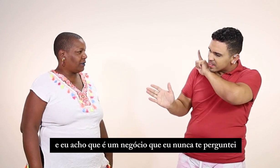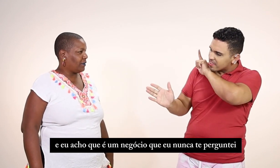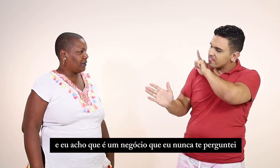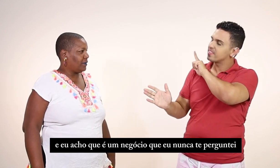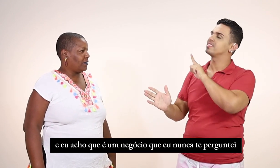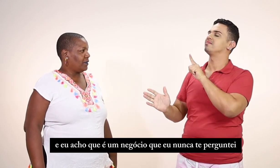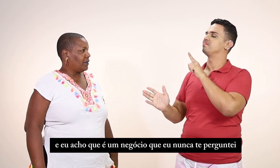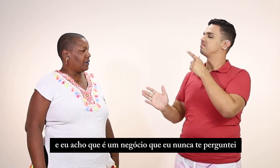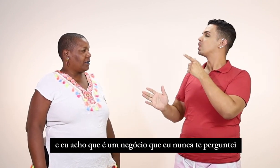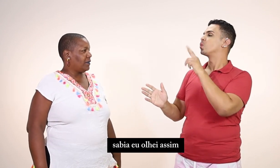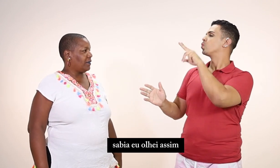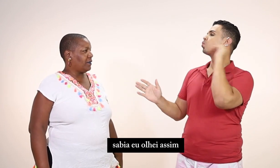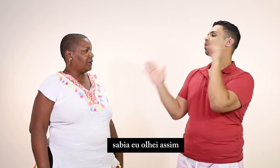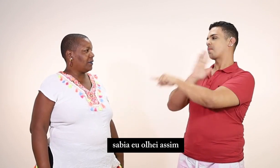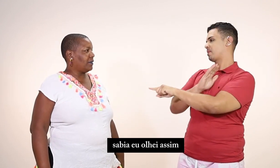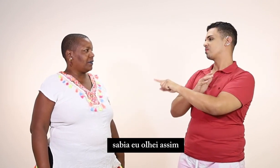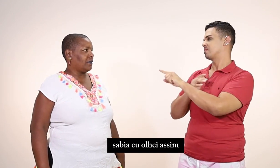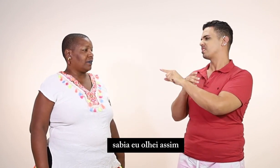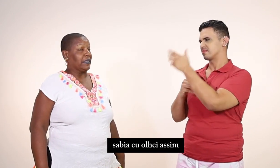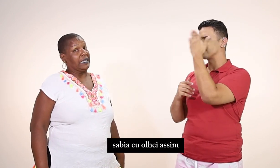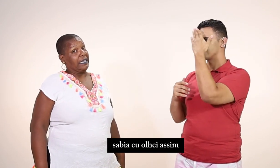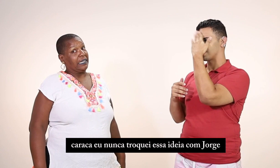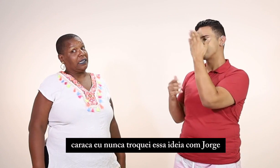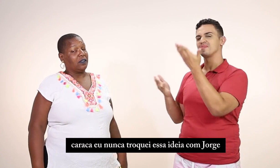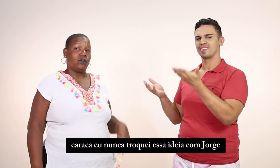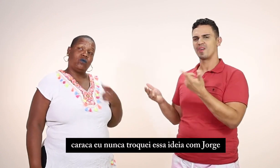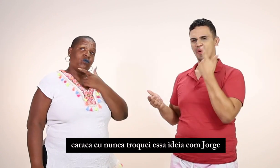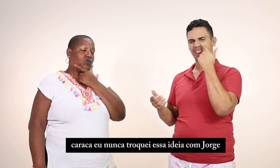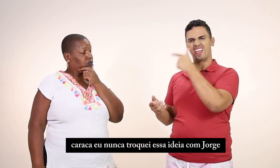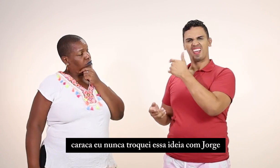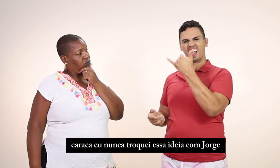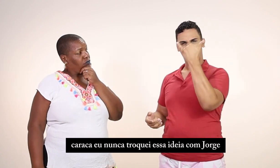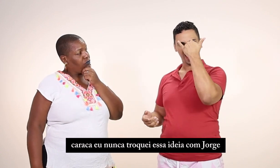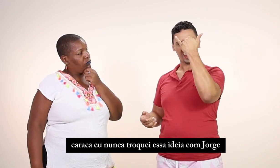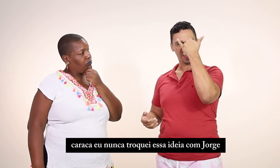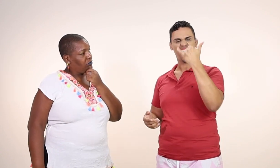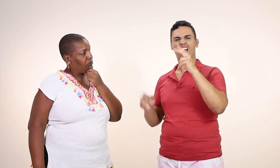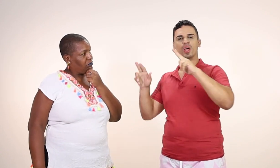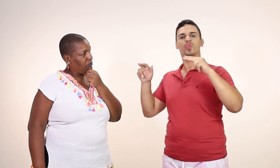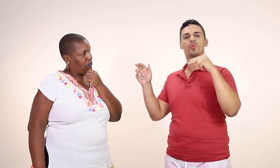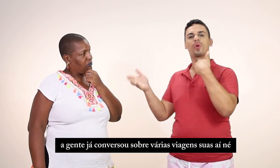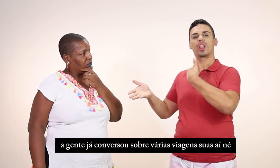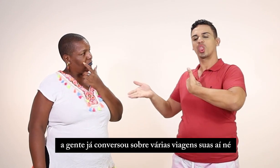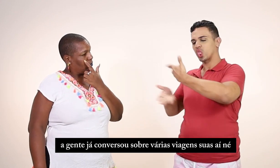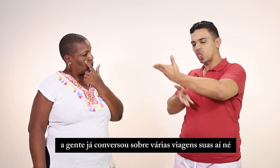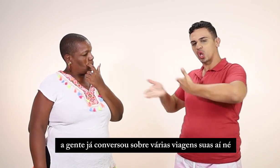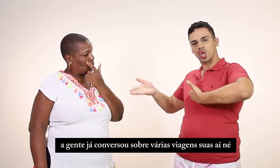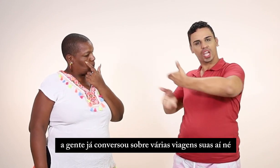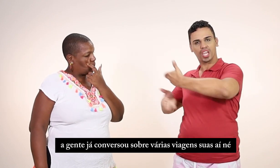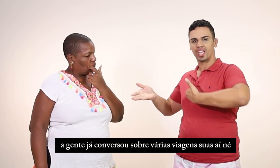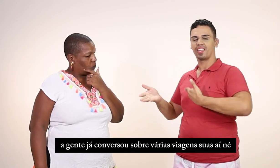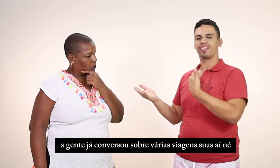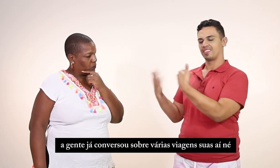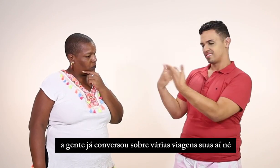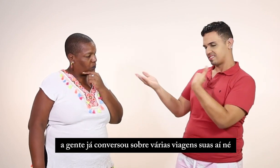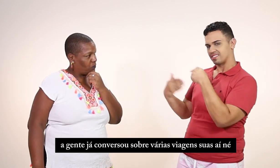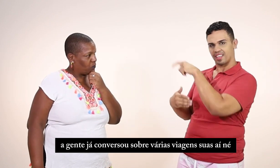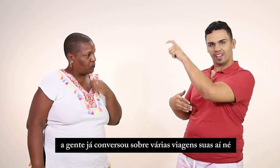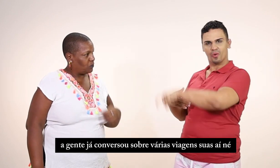que eu nunca te perguntei, sabia? Eu olhei assim, caraca, eu nunca troquei essa ideia com o Jorge. A gente já conversou sobre várias viagens